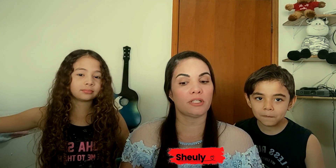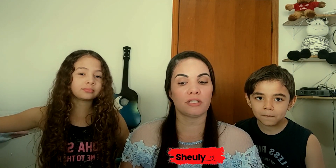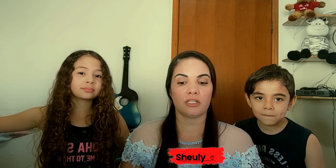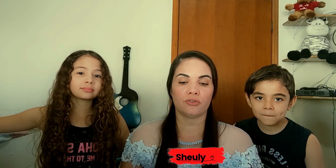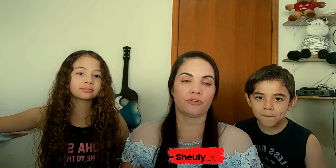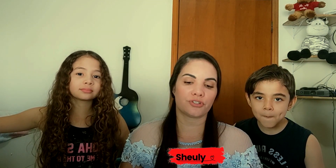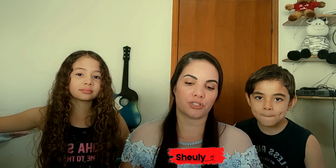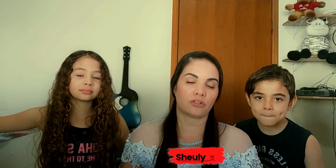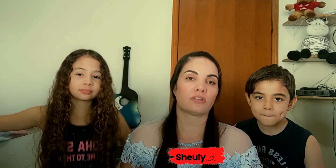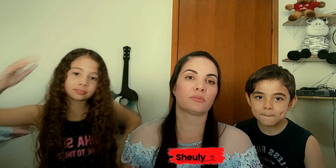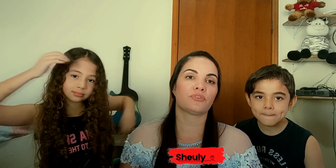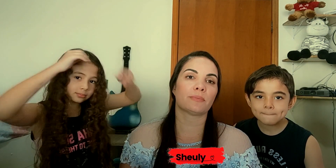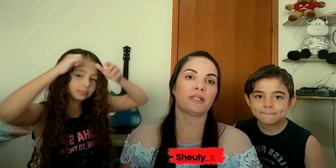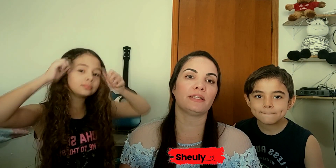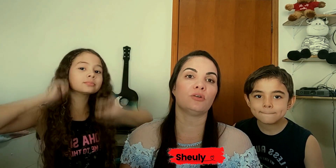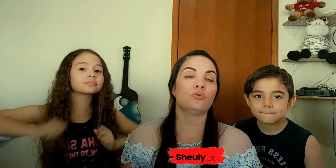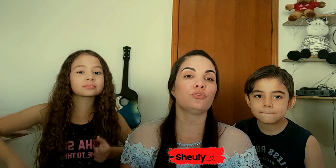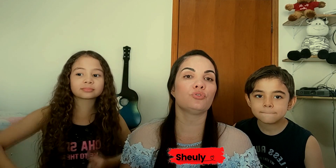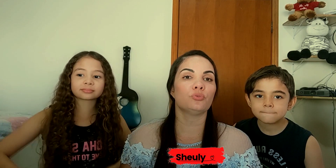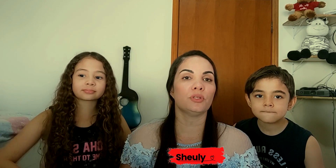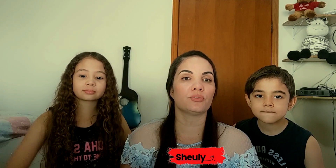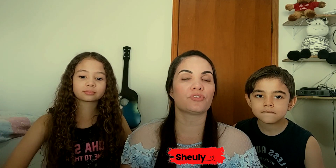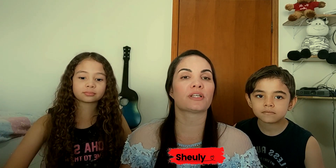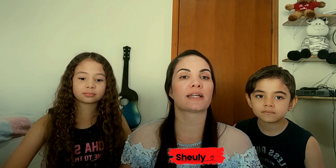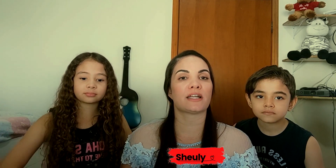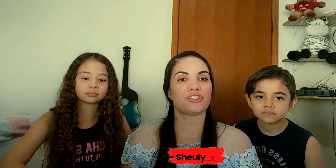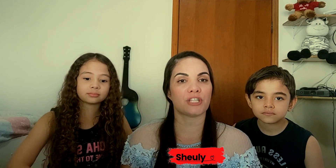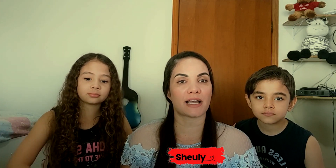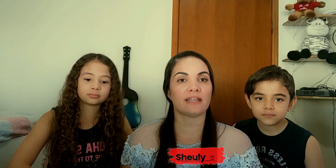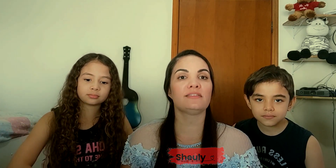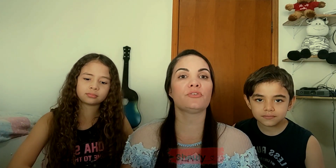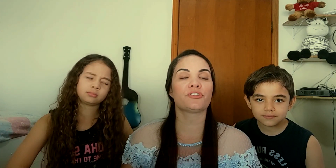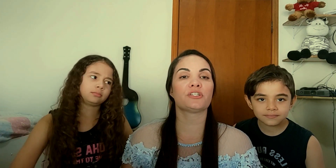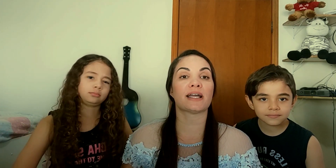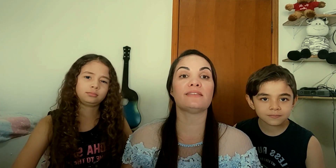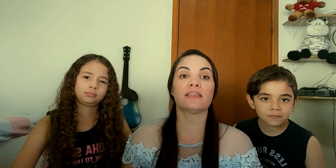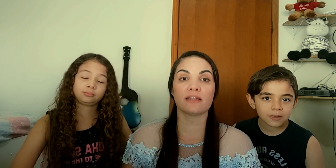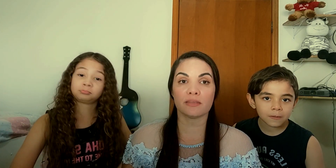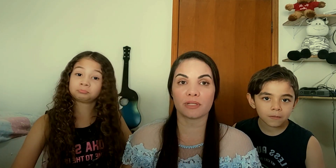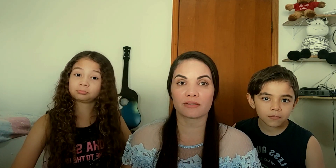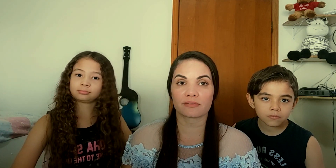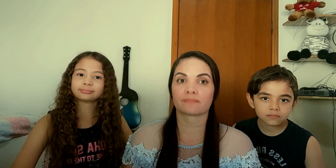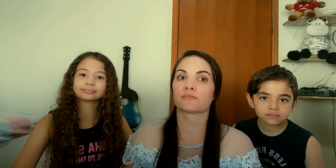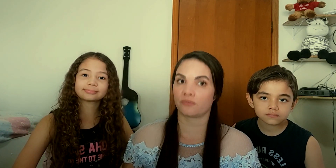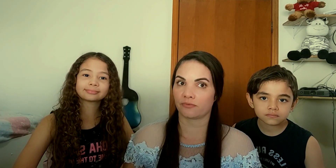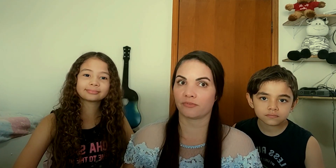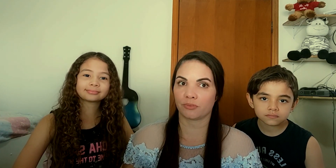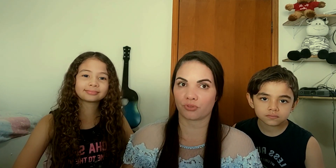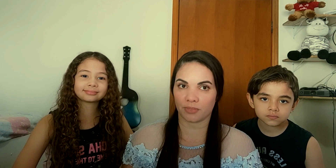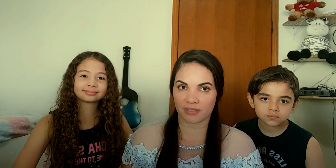e hoje nós vamos aprender os números cardeais e ordinais em libras. Vamos começar?